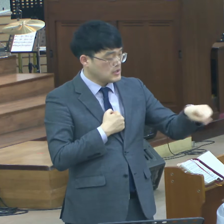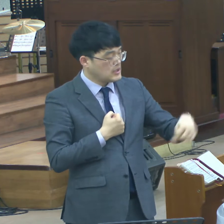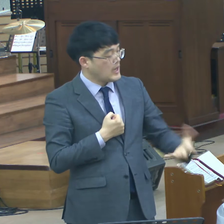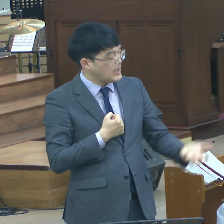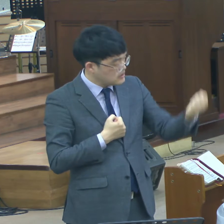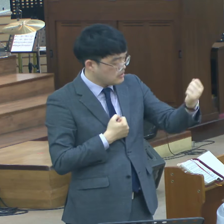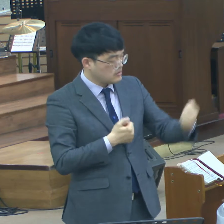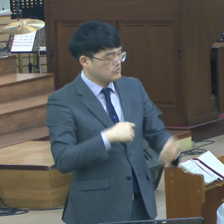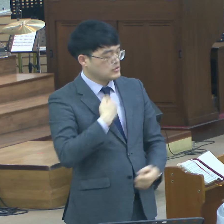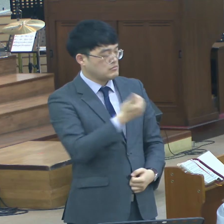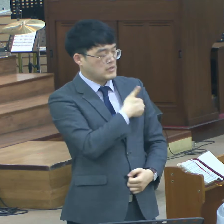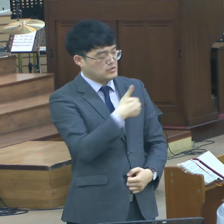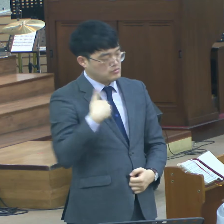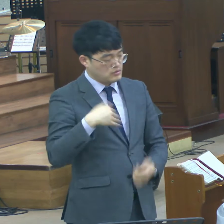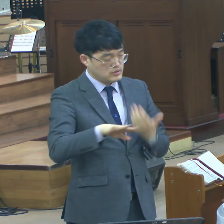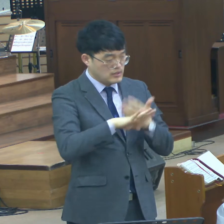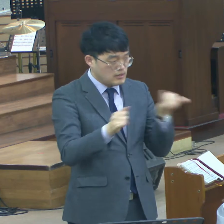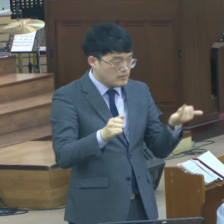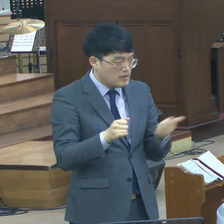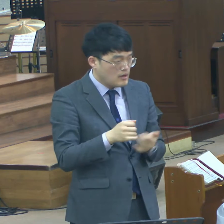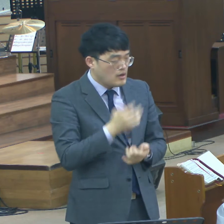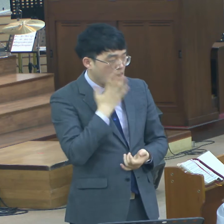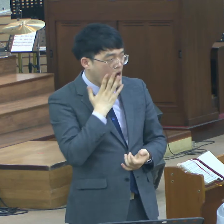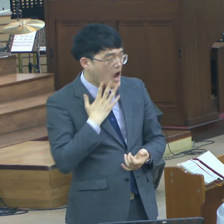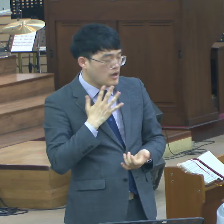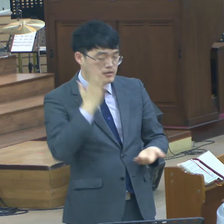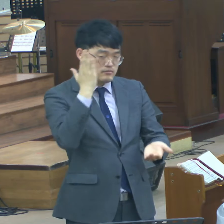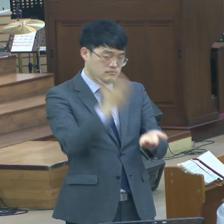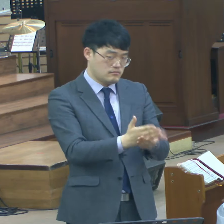딴 사람들 시기하고 탐내지 마라.